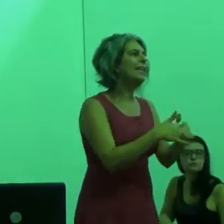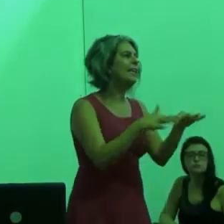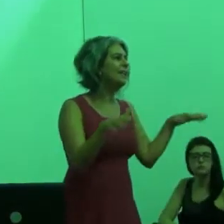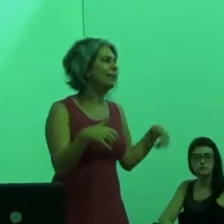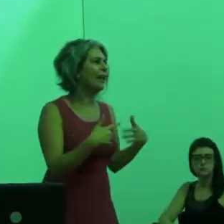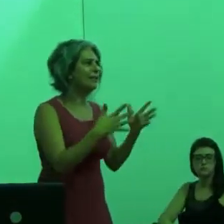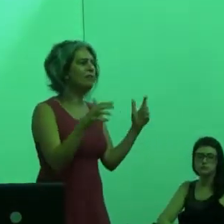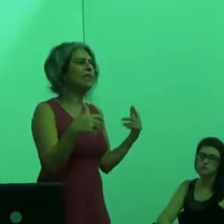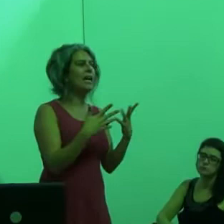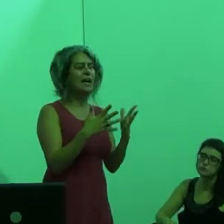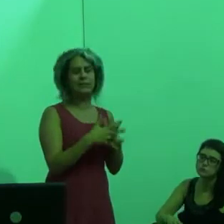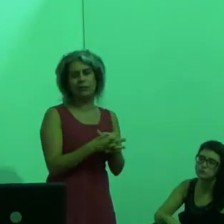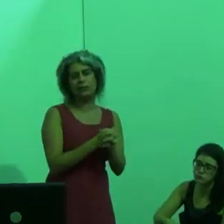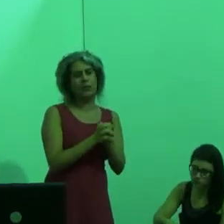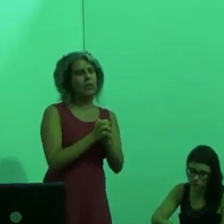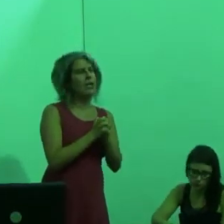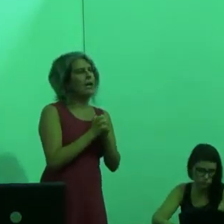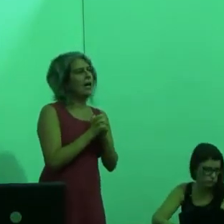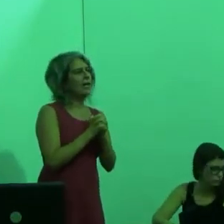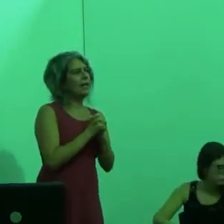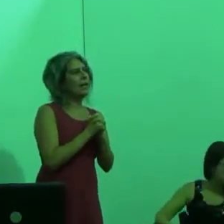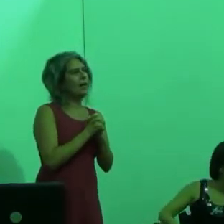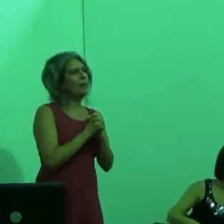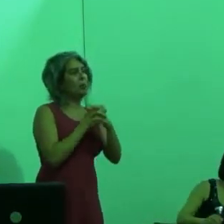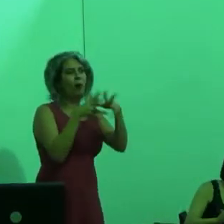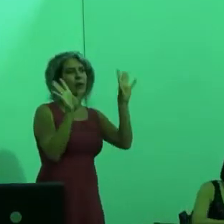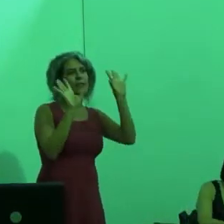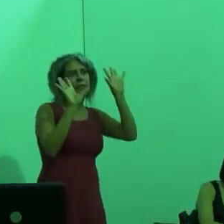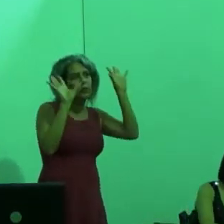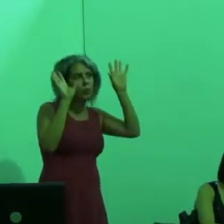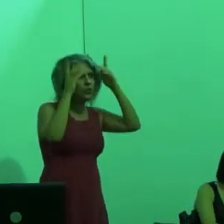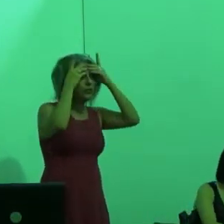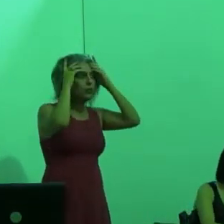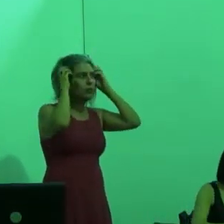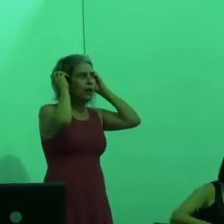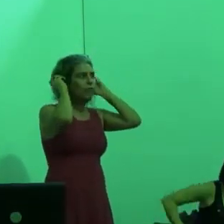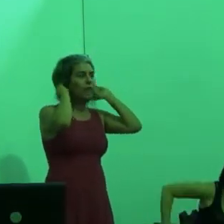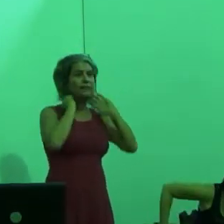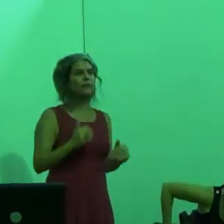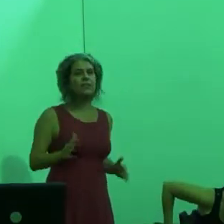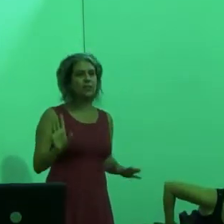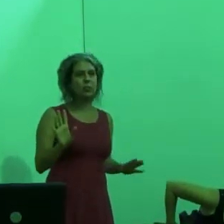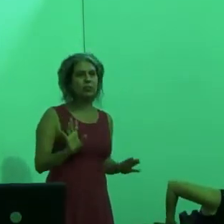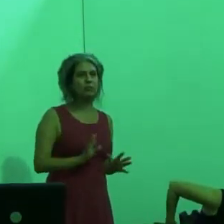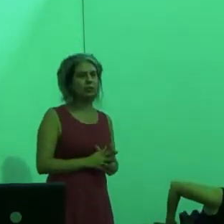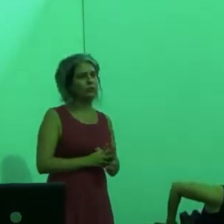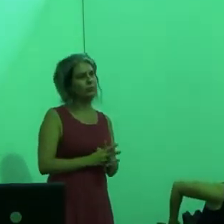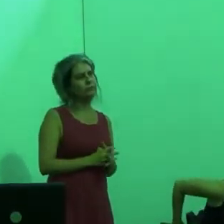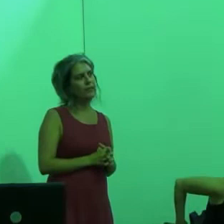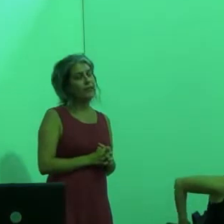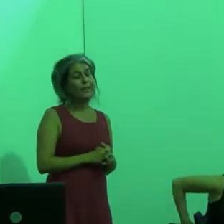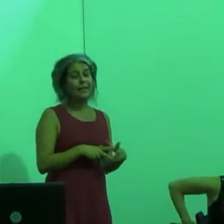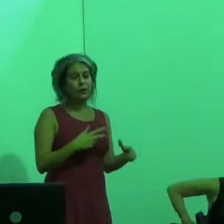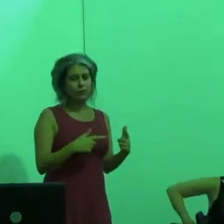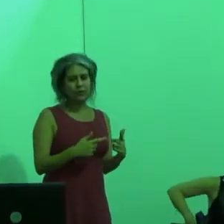aderir, sei lá, se filiar com aquela proposta que o objeto editorial faz que você não tinha previsto. Considerando